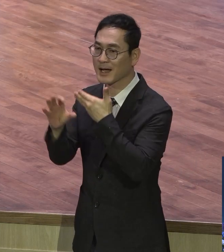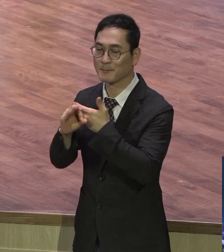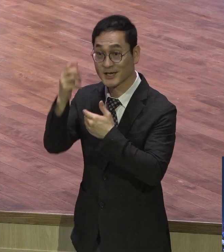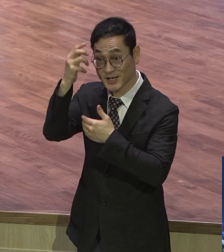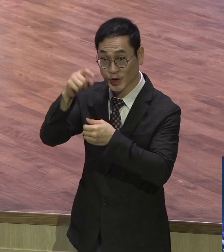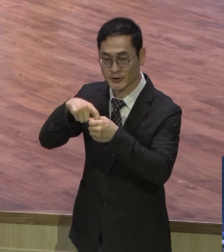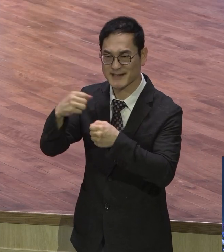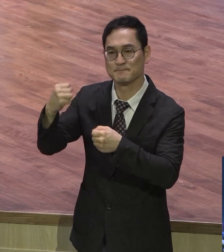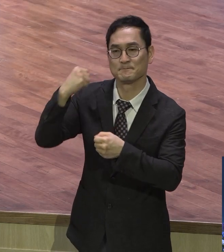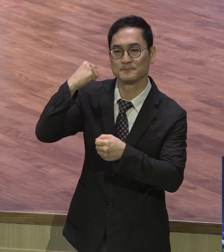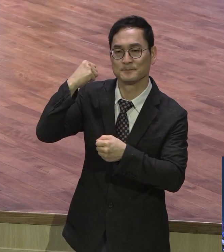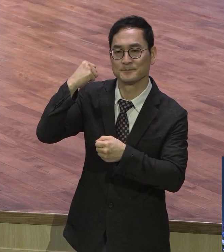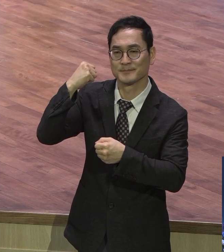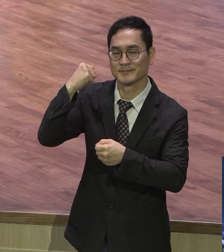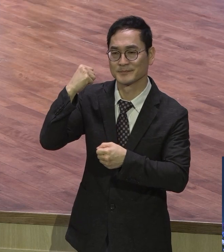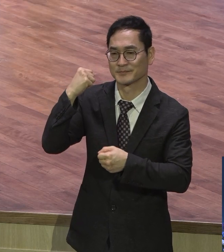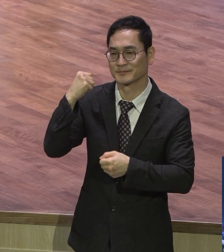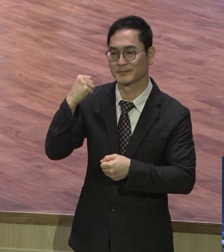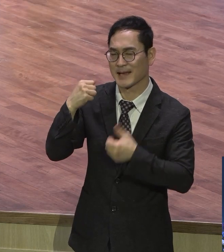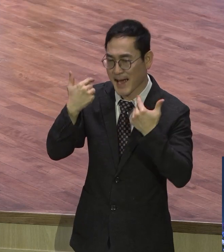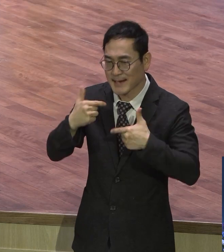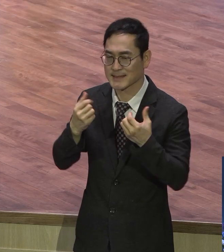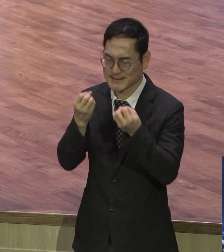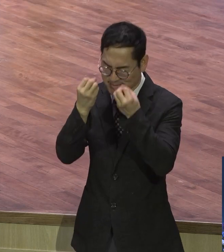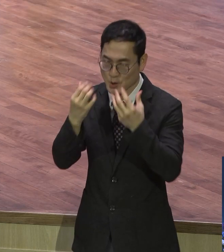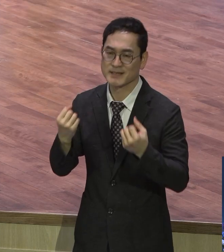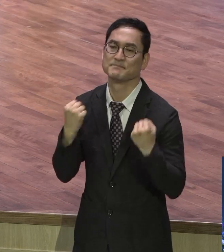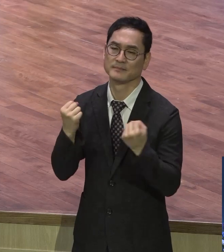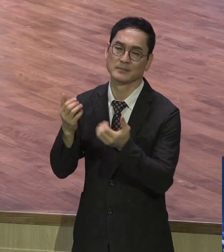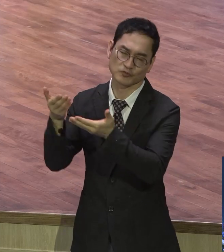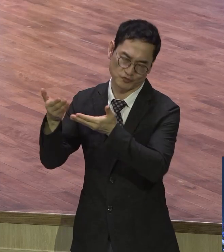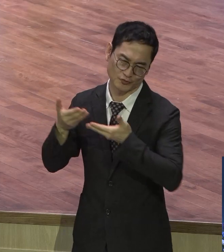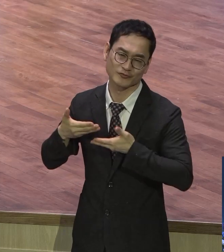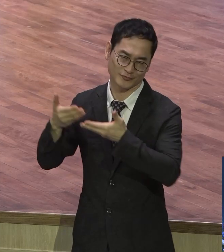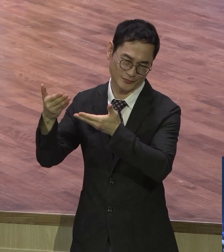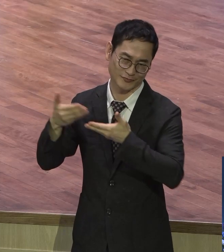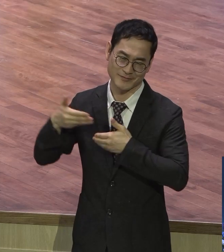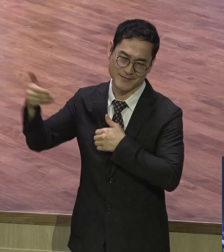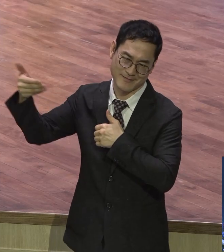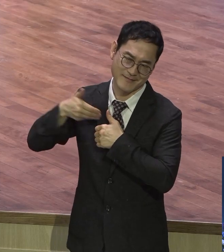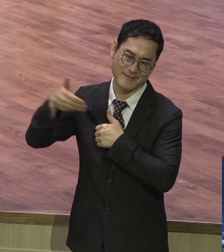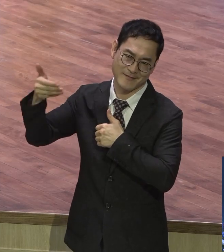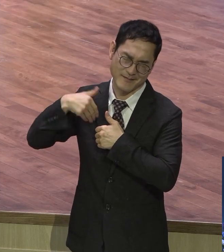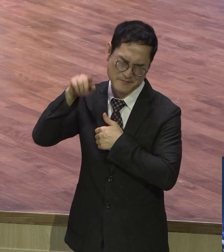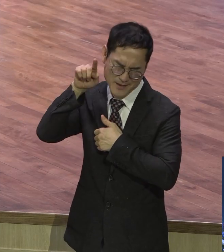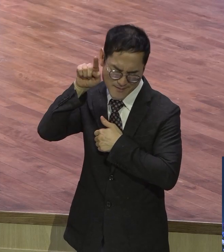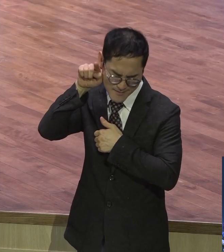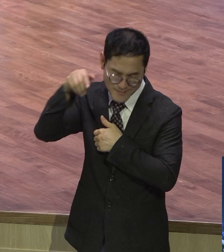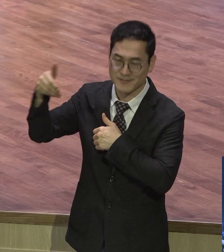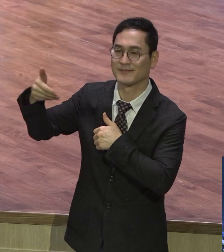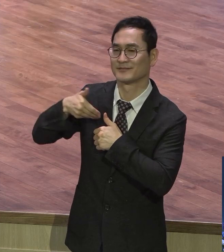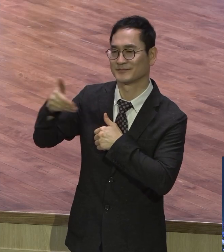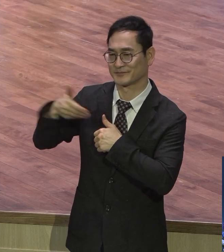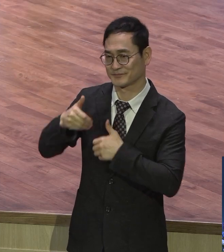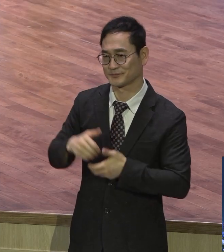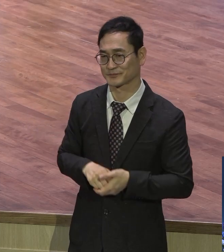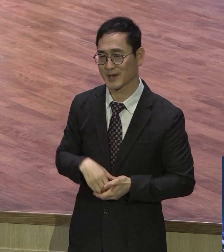얻어요 하나님이 매일 쉐임을 주세요 매일 주셔야 돼요 우리 매일 우리 싸움이 현장 나가야 되니까